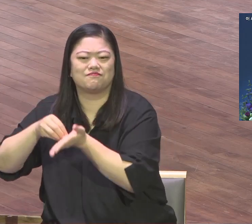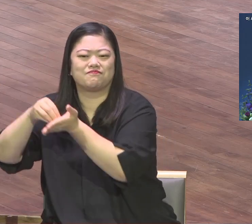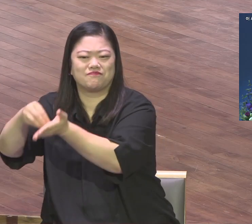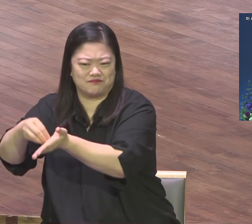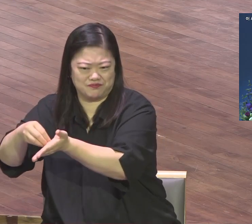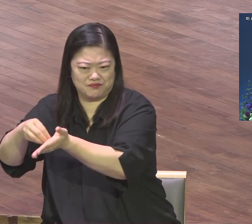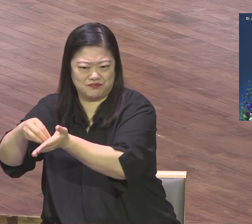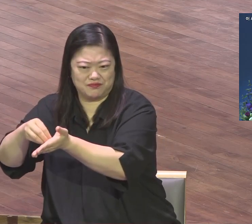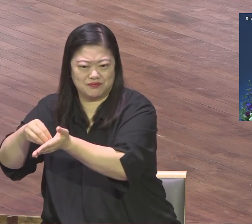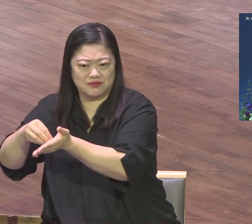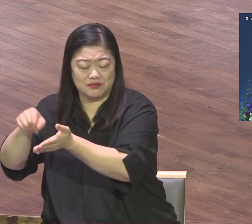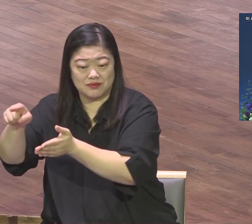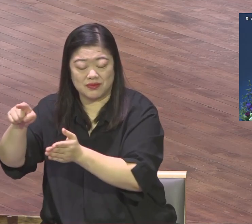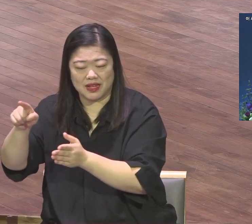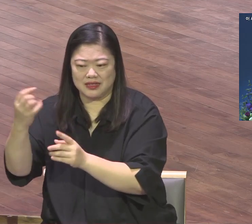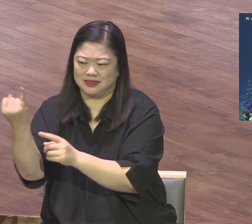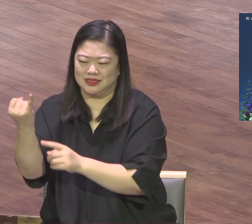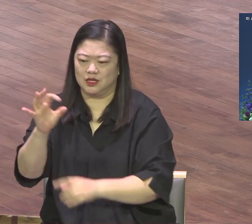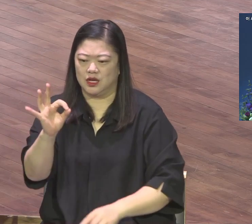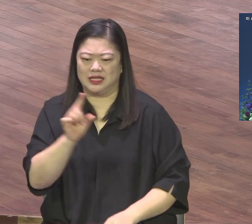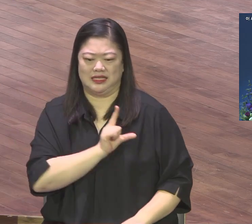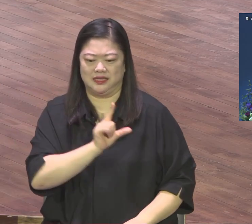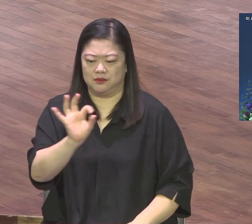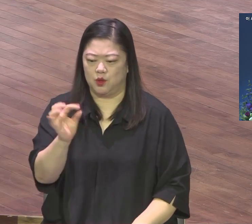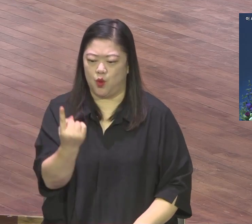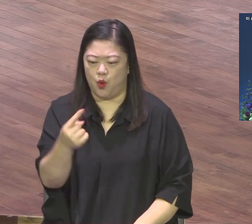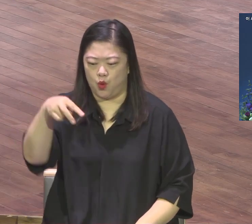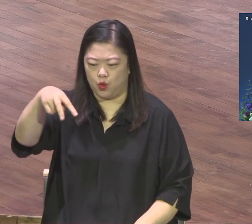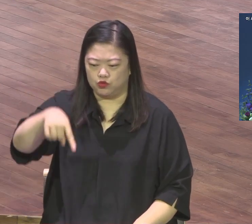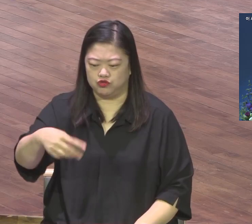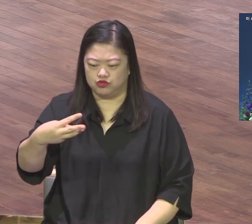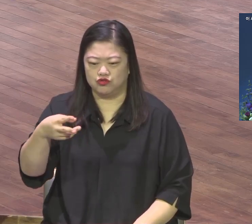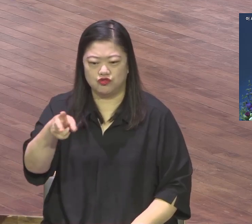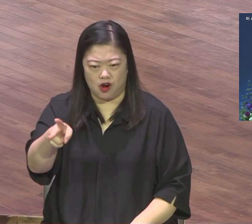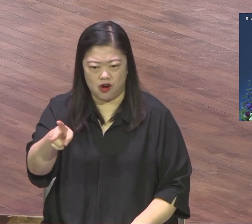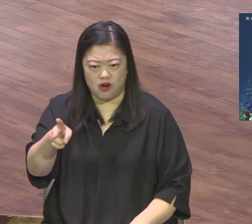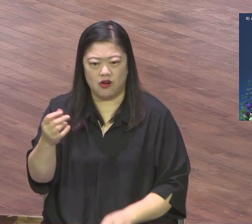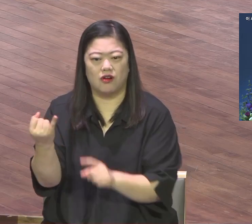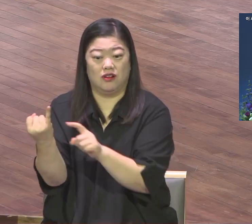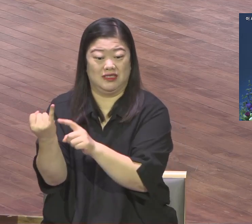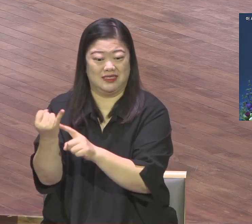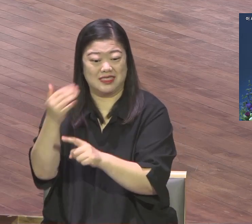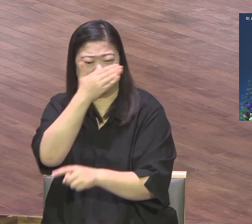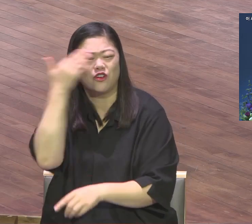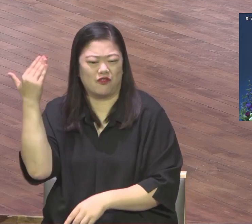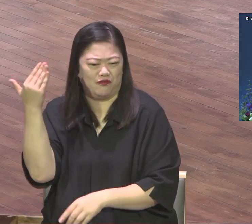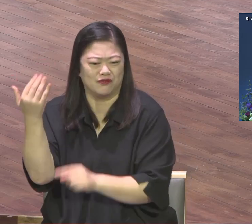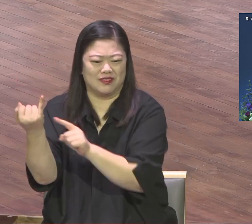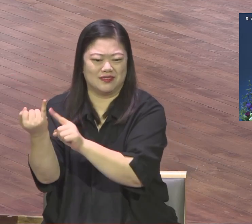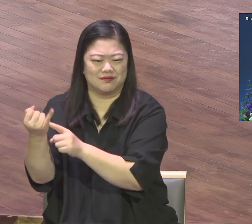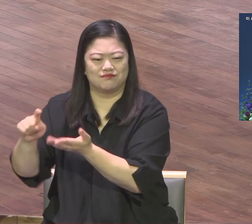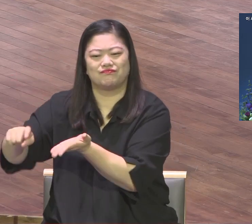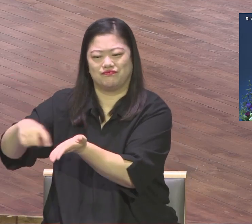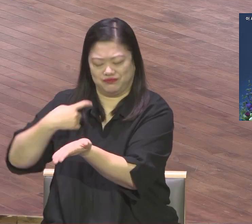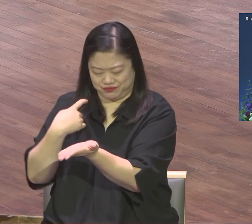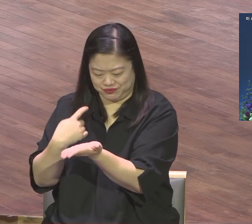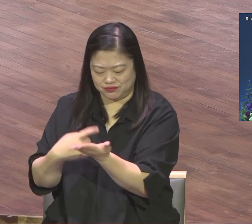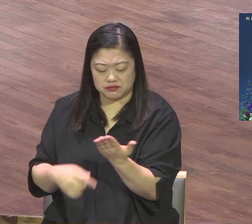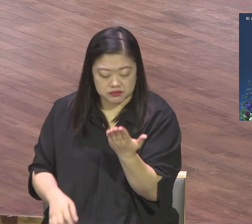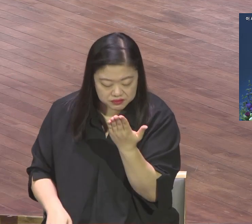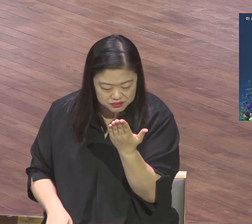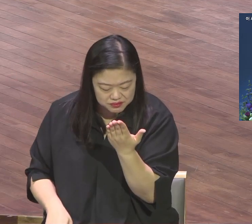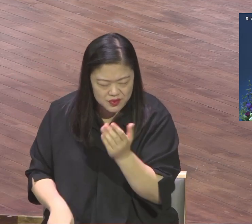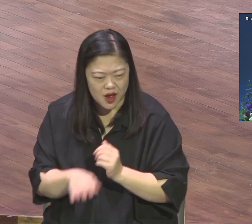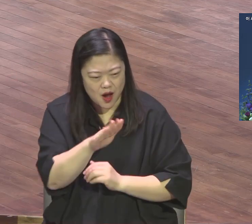우리 오수려 우리 자매가 문자가 왔어. 목사님 오늘 제가 설교 제목을 보면 가슴이 뜁니다. 이 시대의